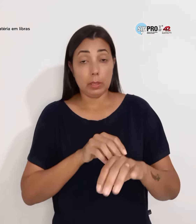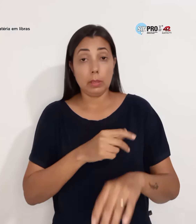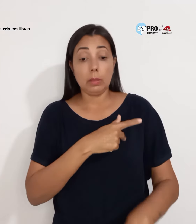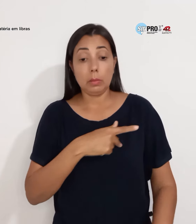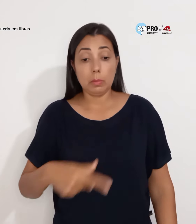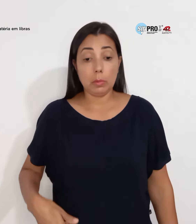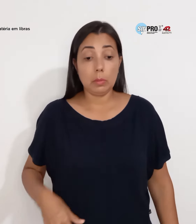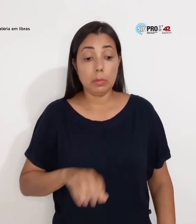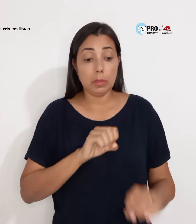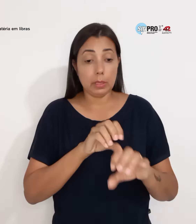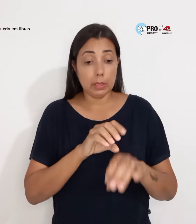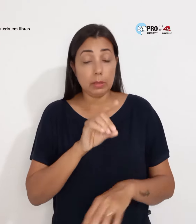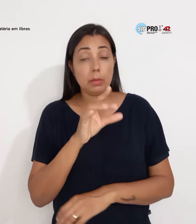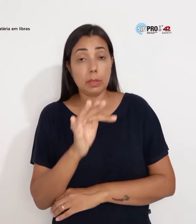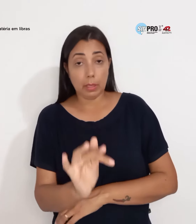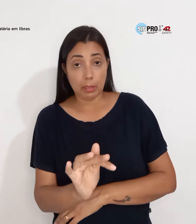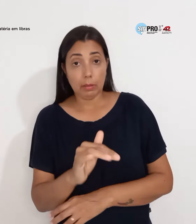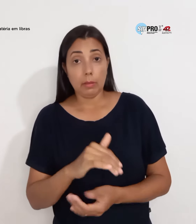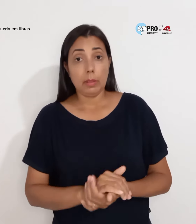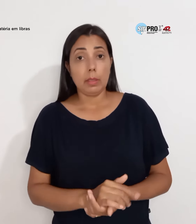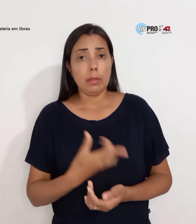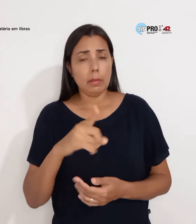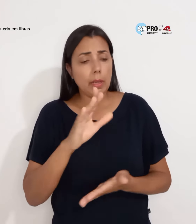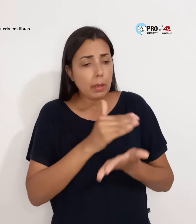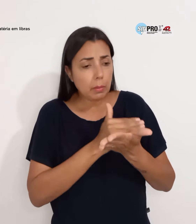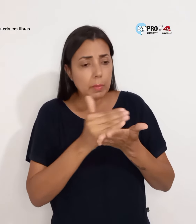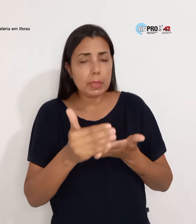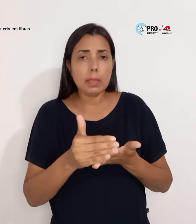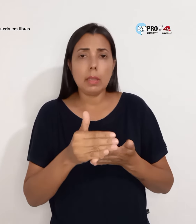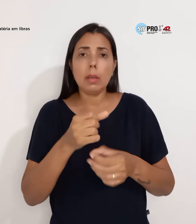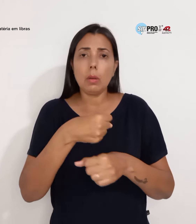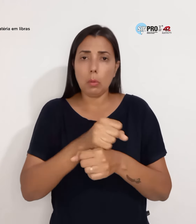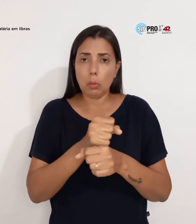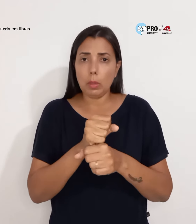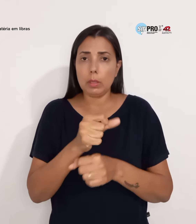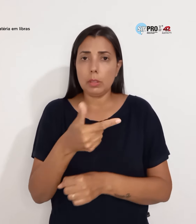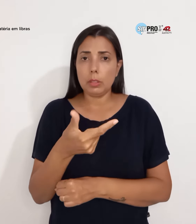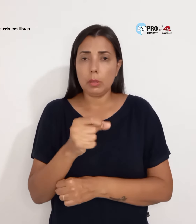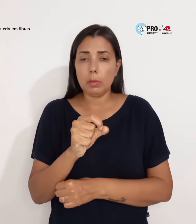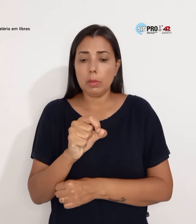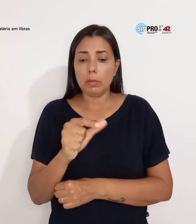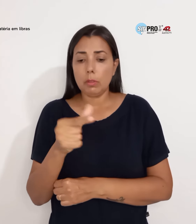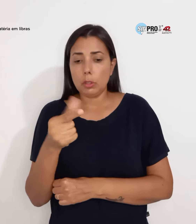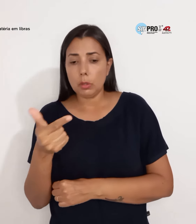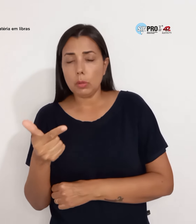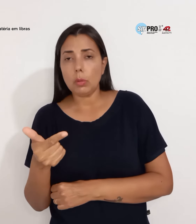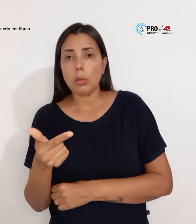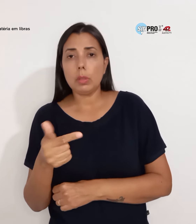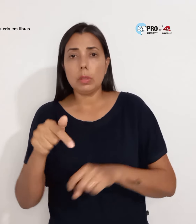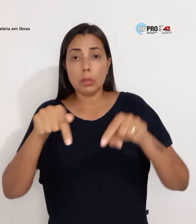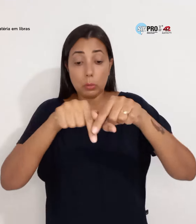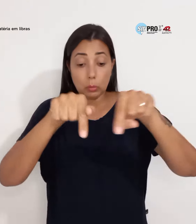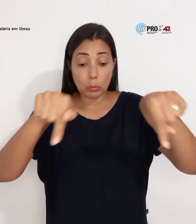pública de ensino do Distrito Federal vão iniciar o ano letivo de 2022 com salas de